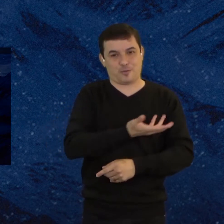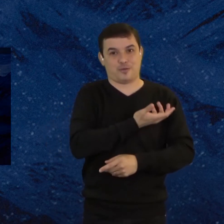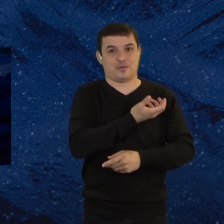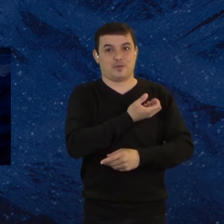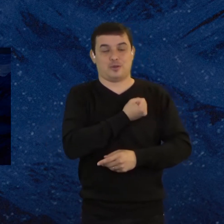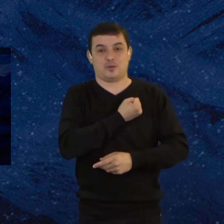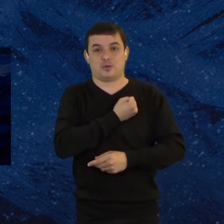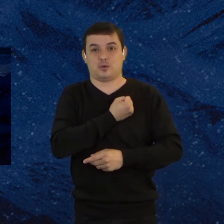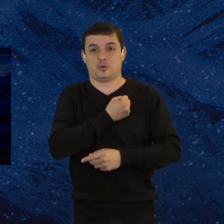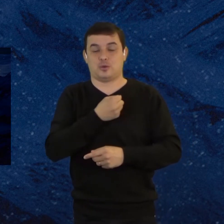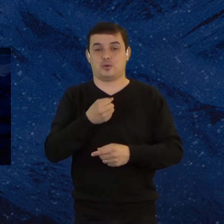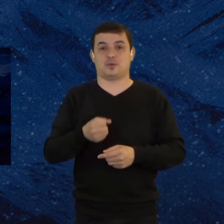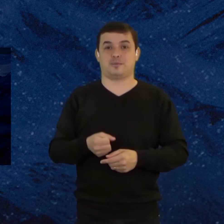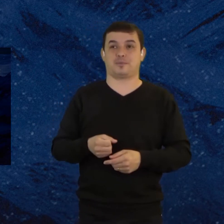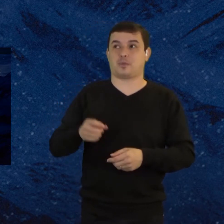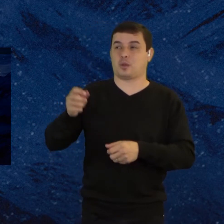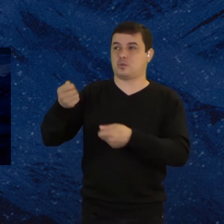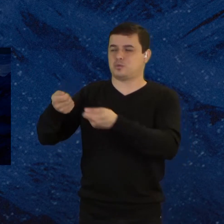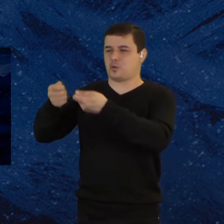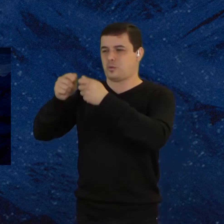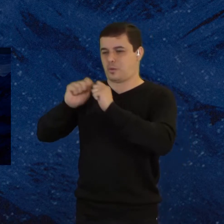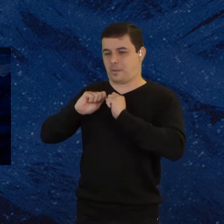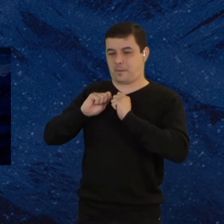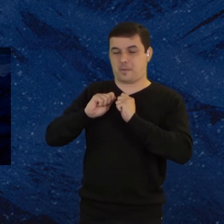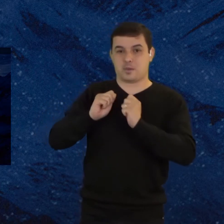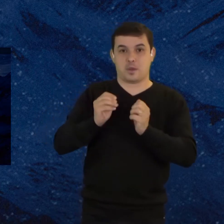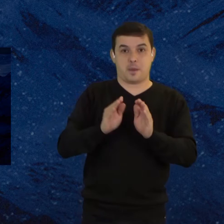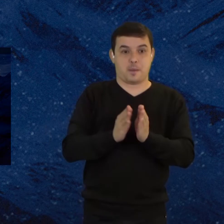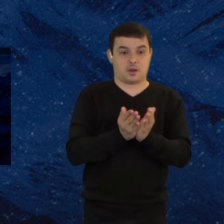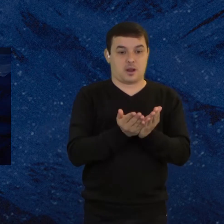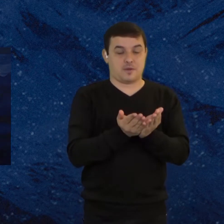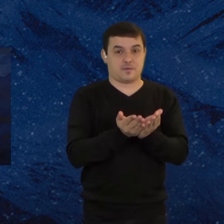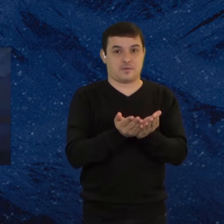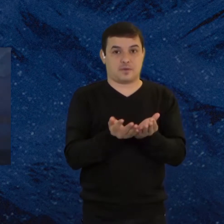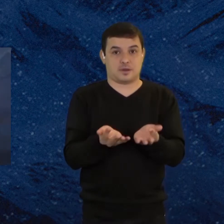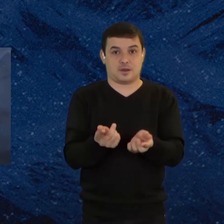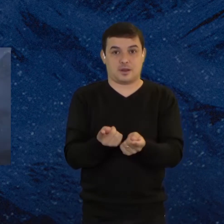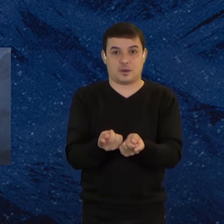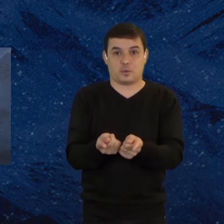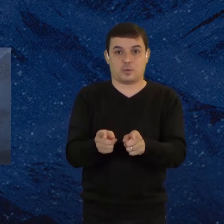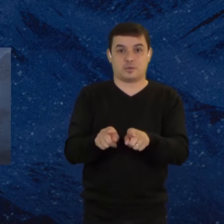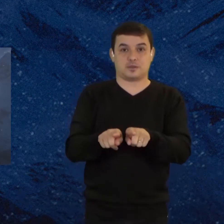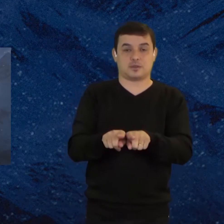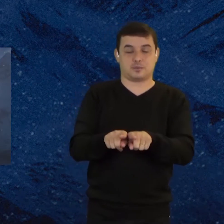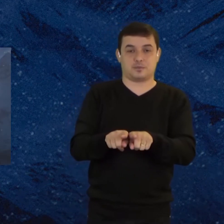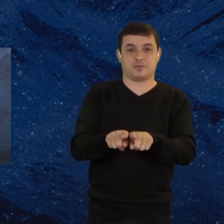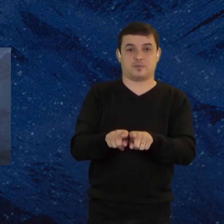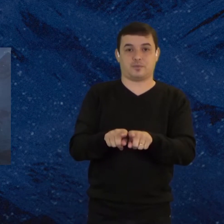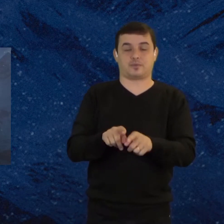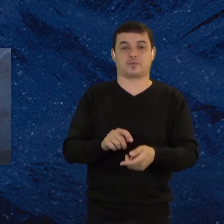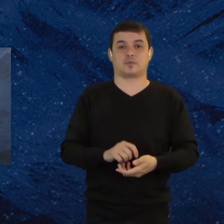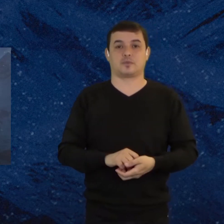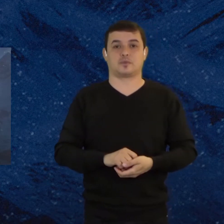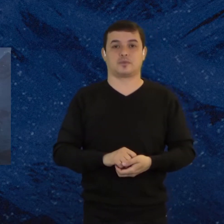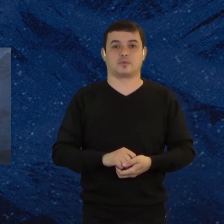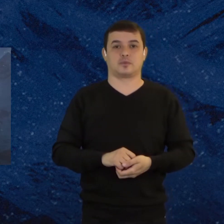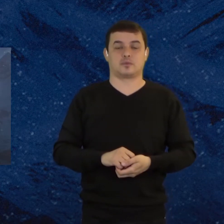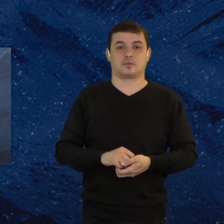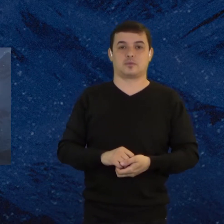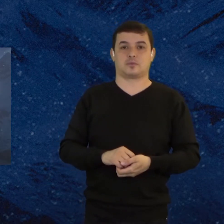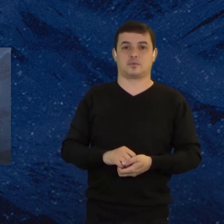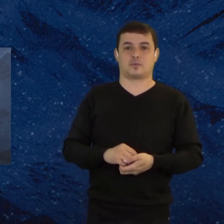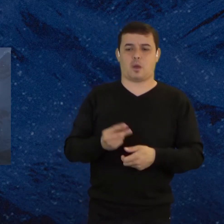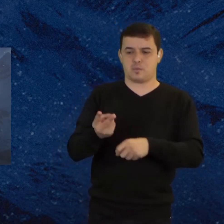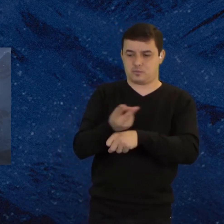a palavra da reconciliação. Vocês que têm acompanhado as transmissões do Instituto Vida para Todos, aos